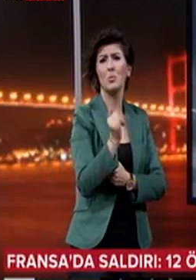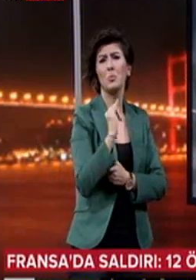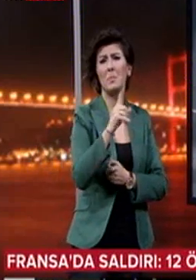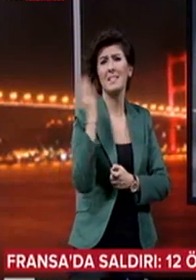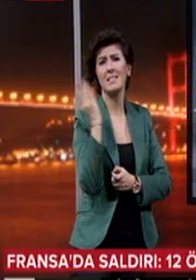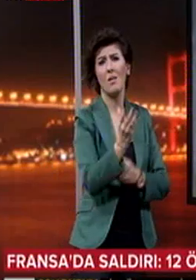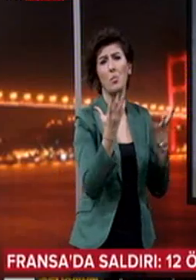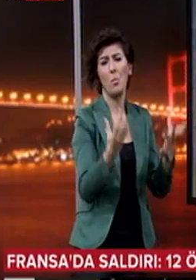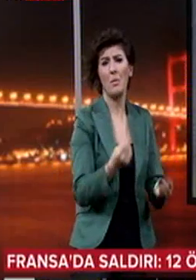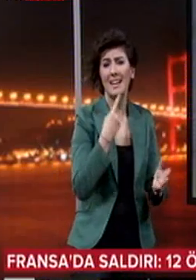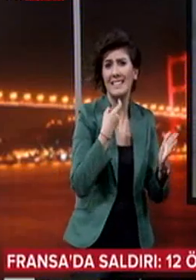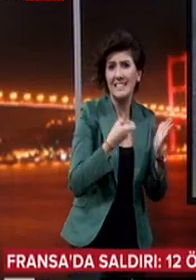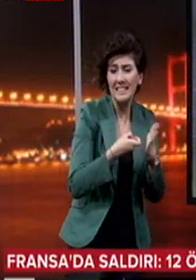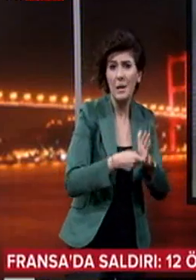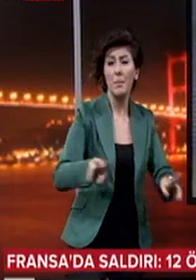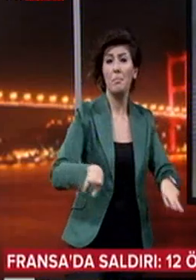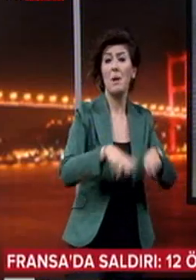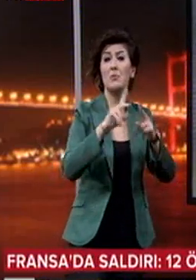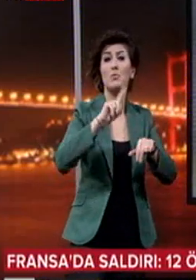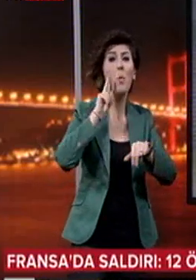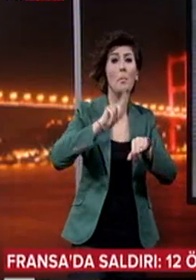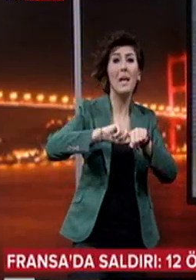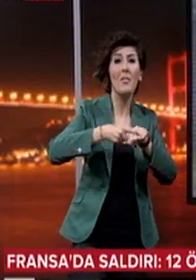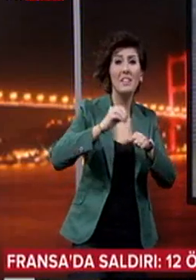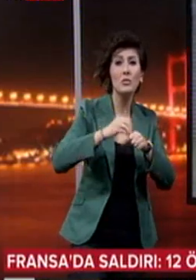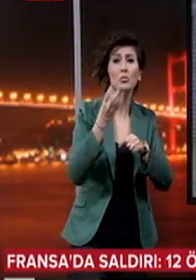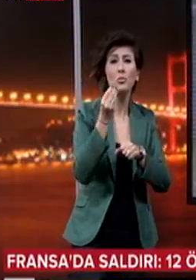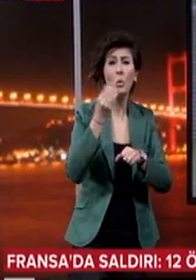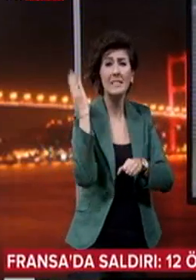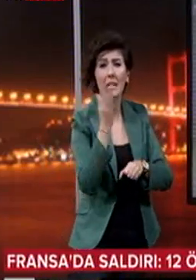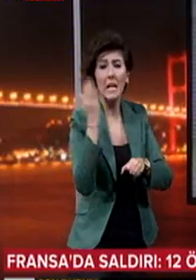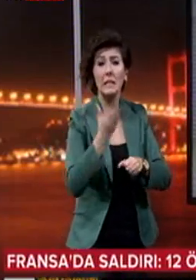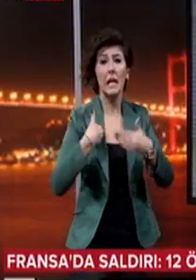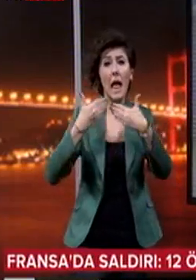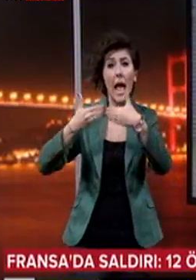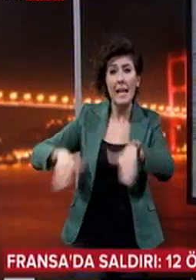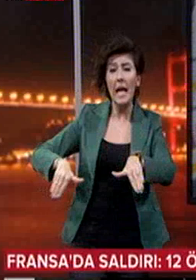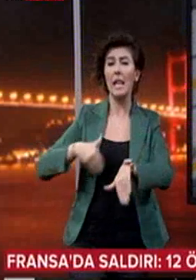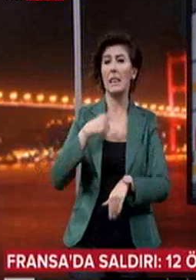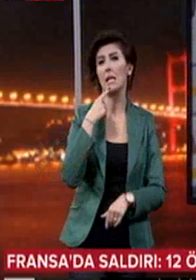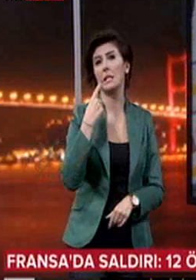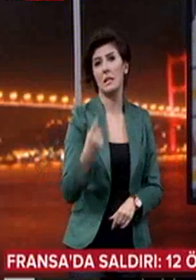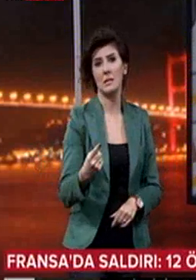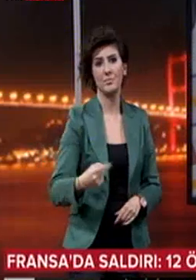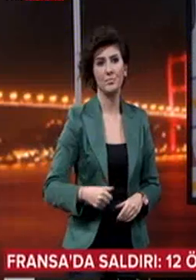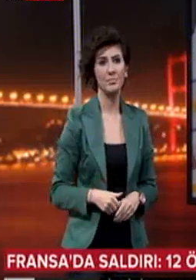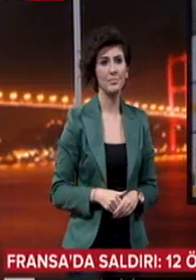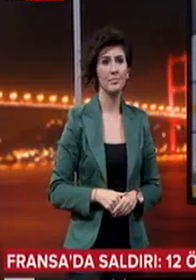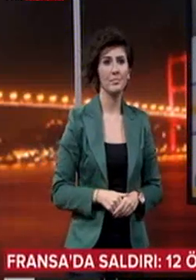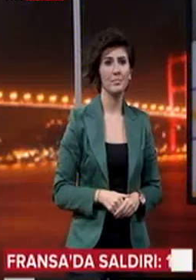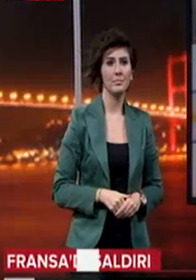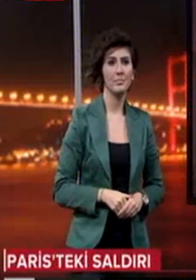bir saldırı olarak niteledi. Paris'te son bir hafta içinde çok sayıda saldırıyı engellediklerini belirtti.